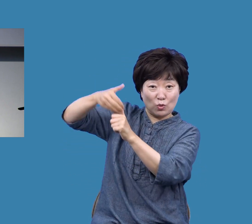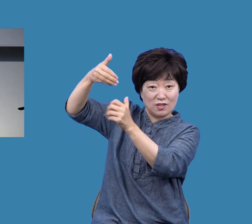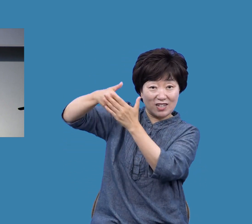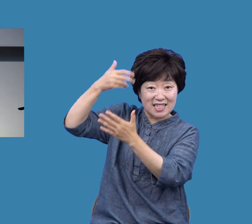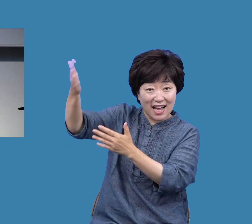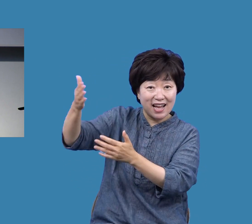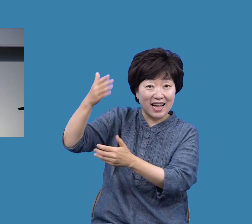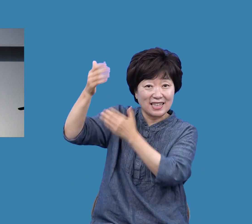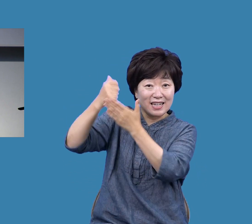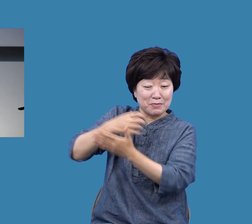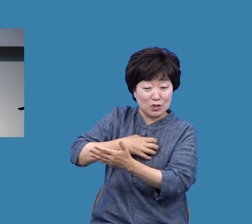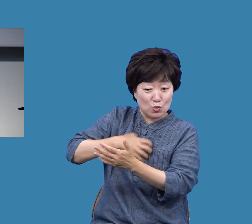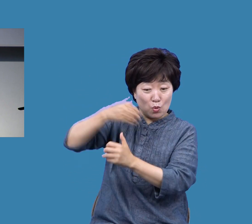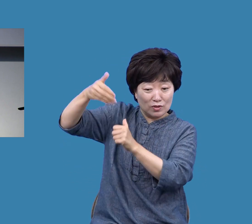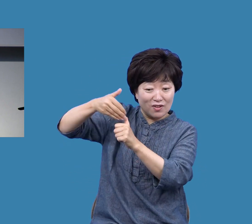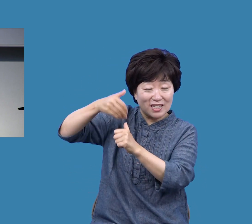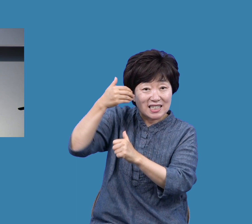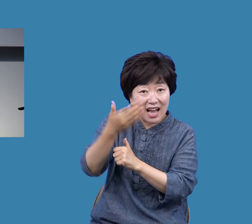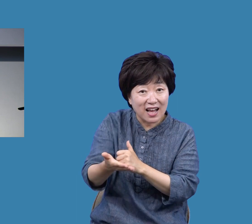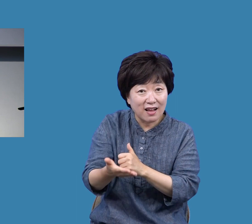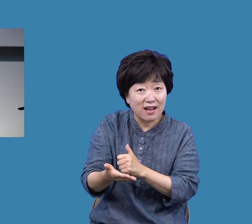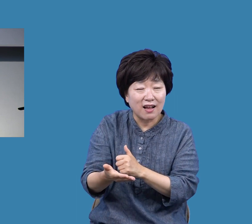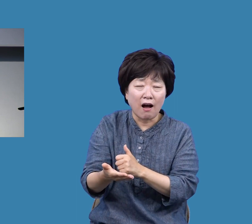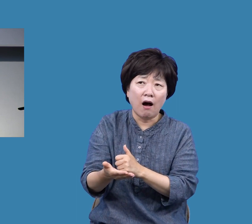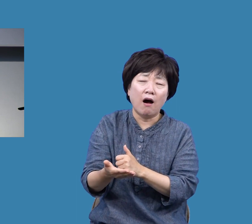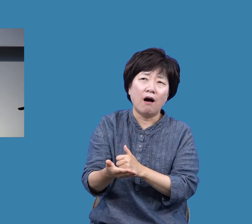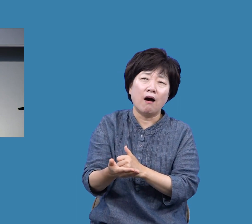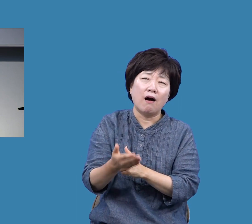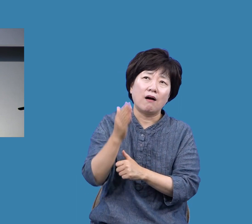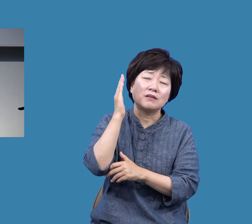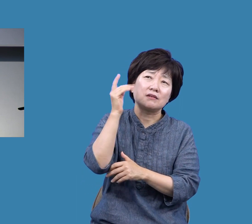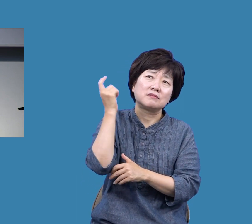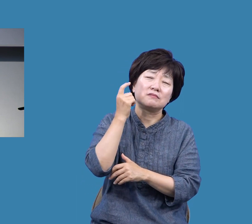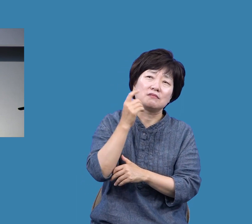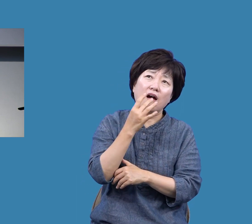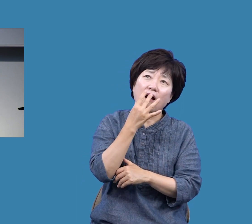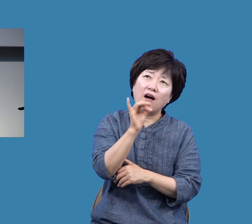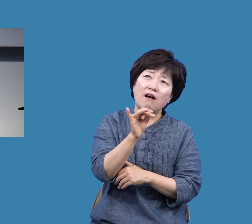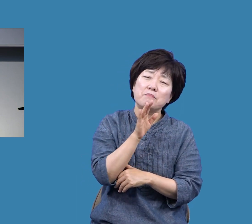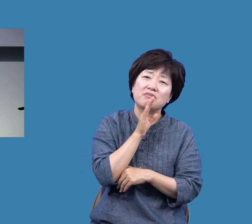사람이 속속이지 하나님이 속속이냐? 이 얘기였는데, 딱 듣는데, 맞네.